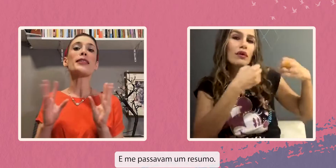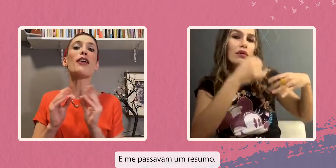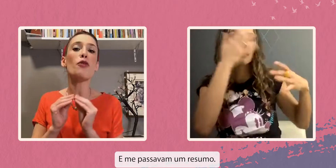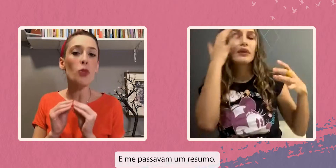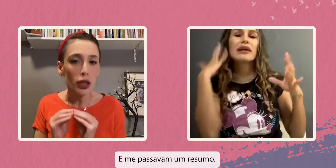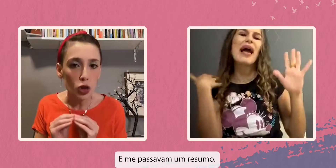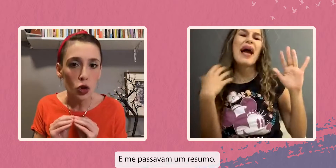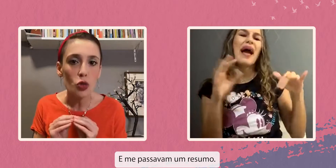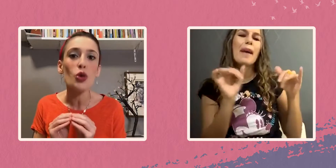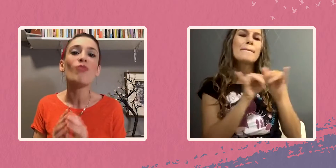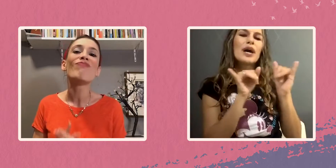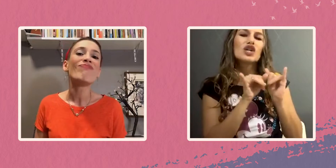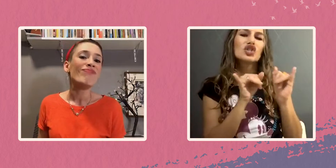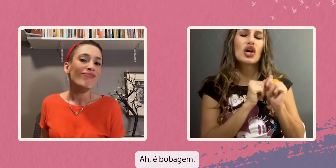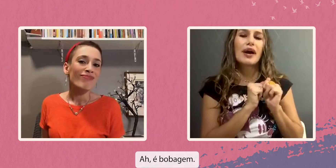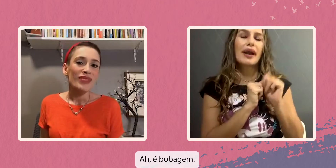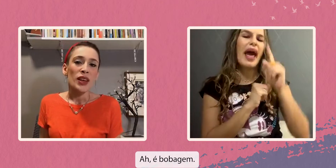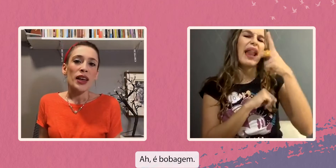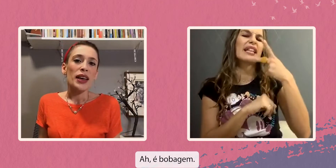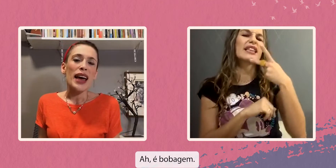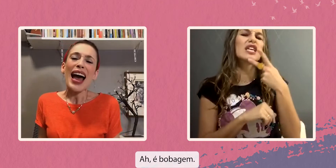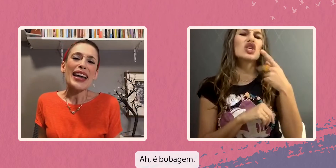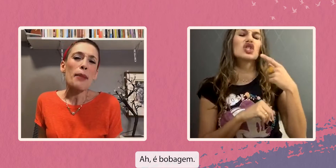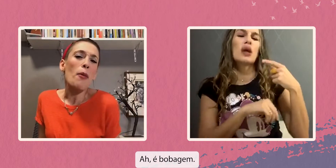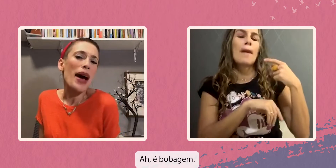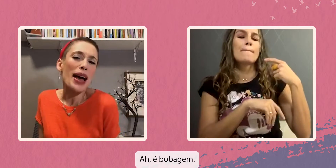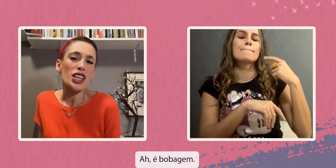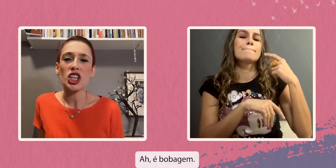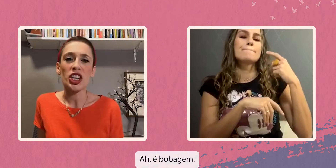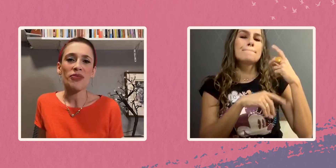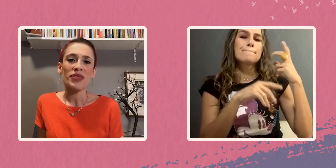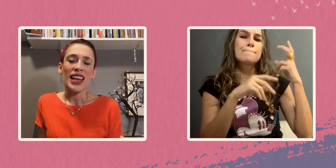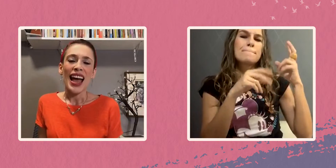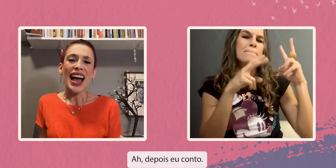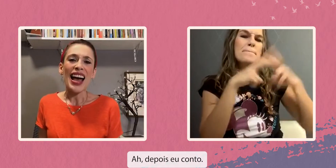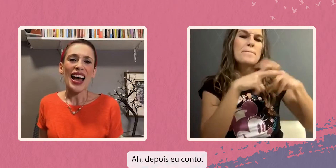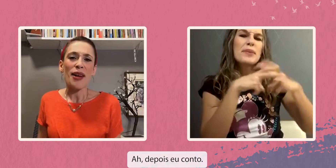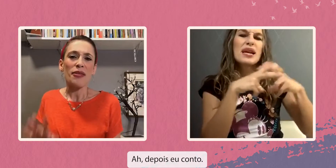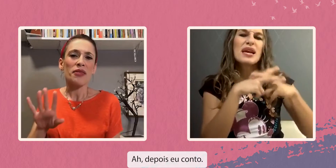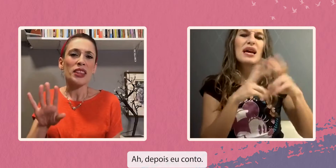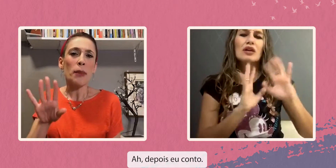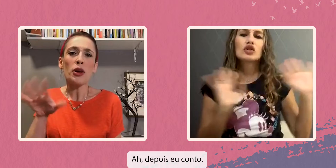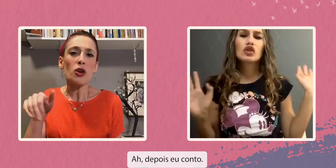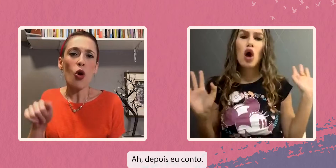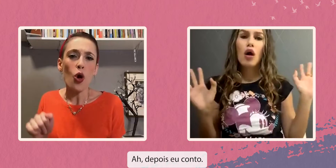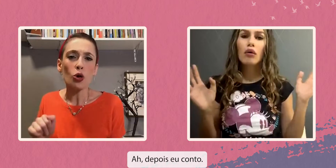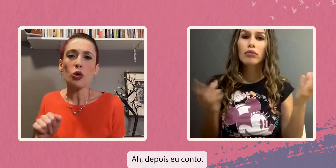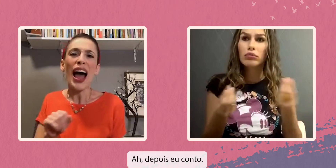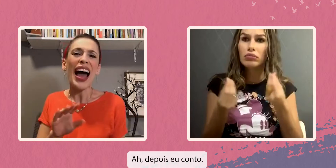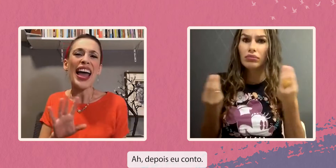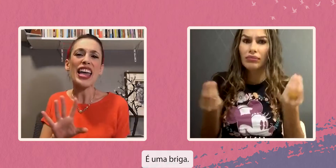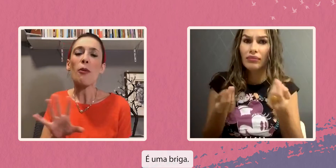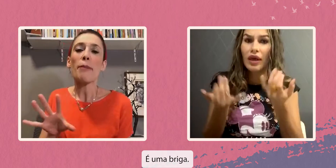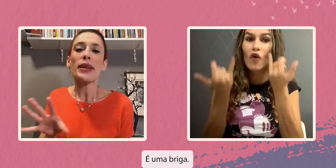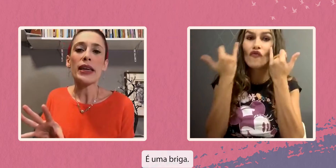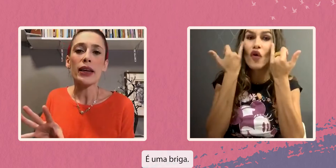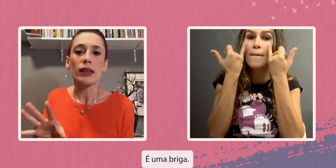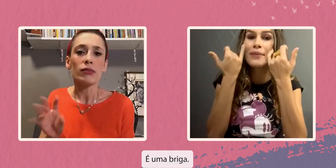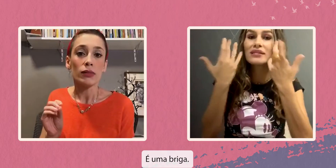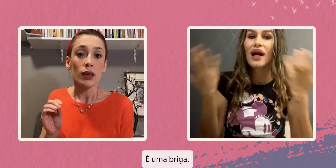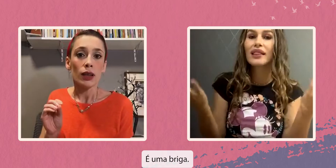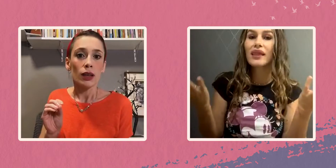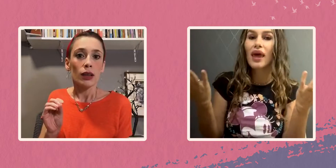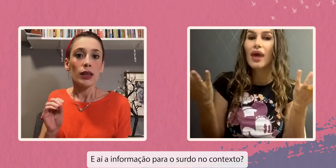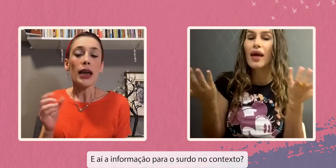me passavam um resumo. É bobagem. Depois eu conto. É uma